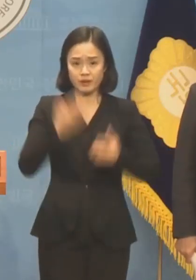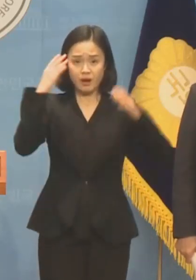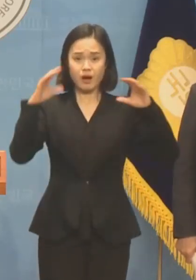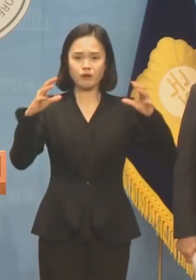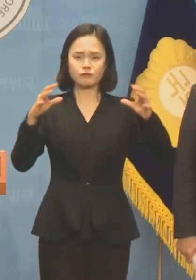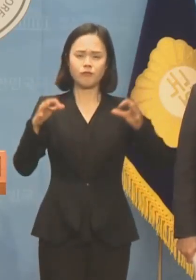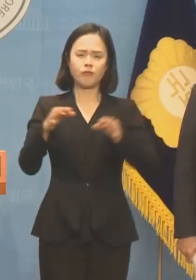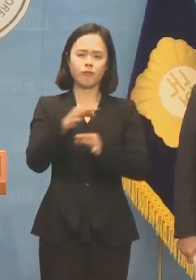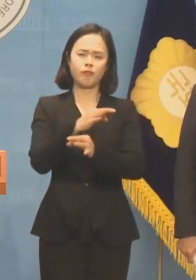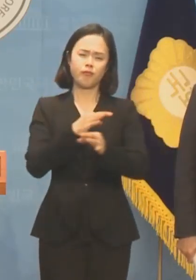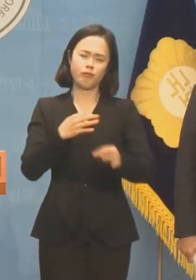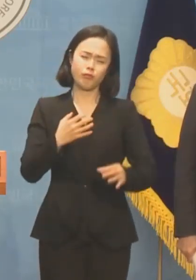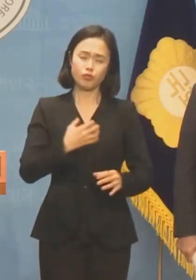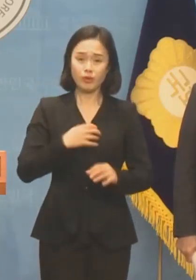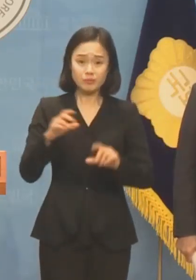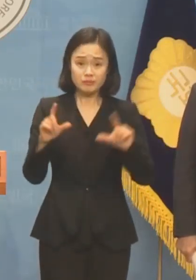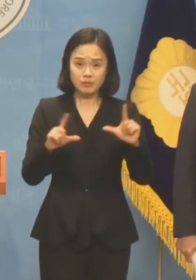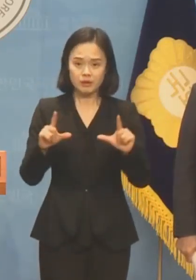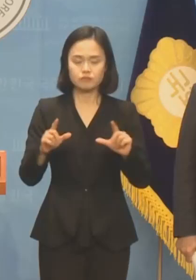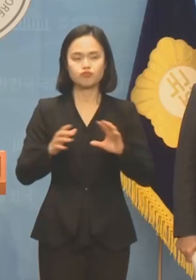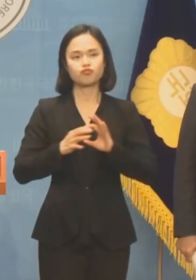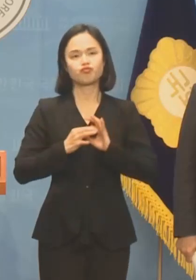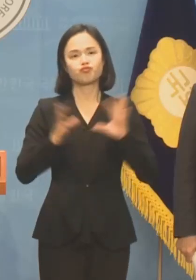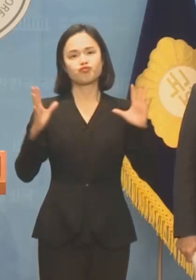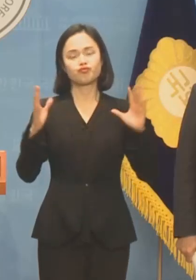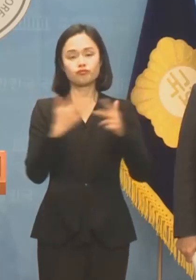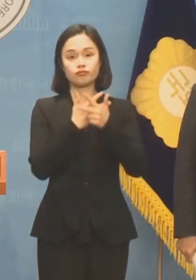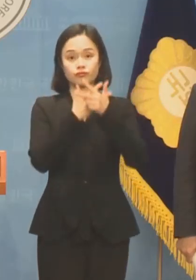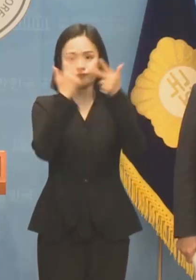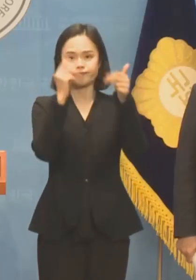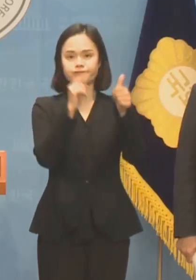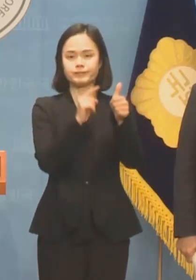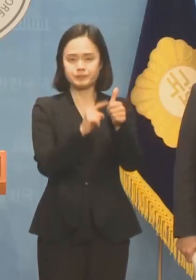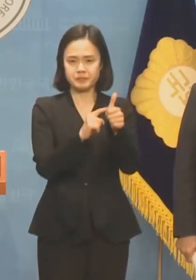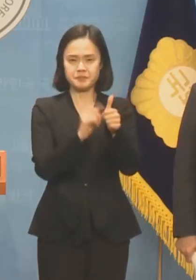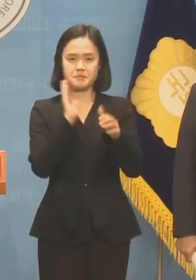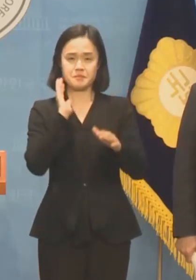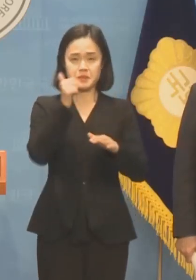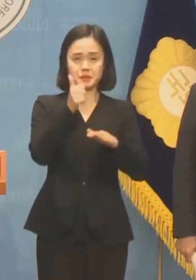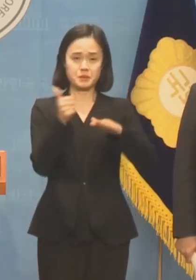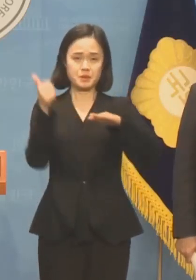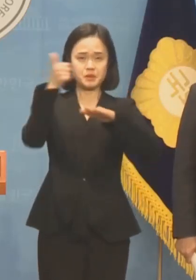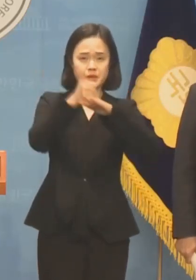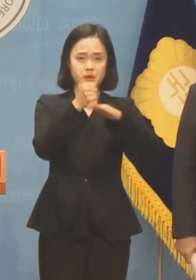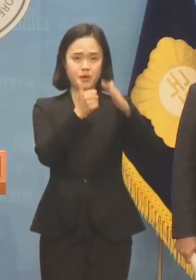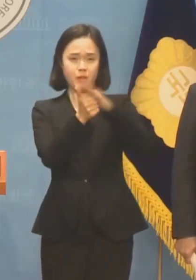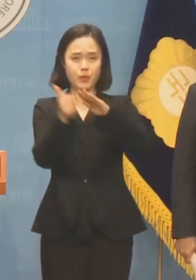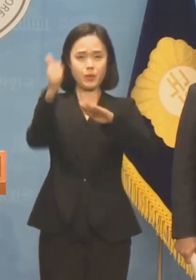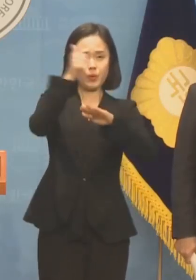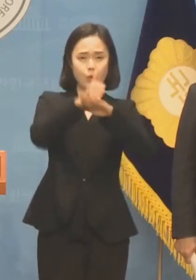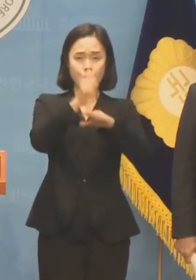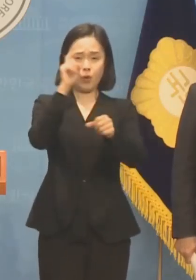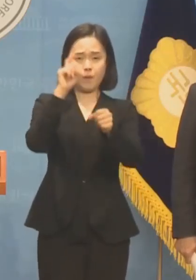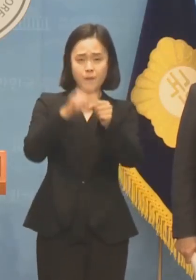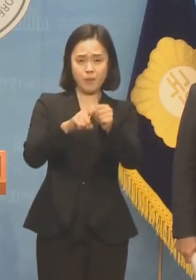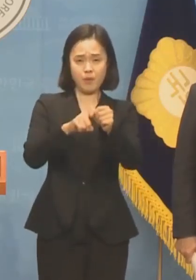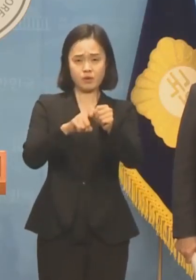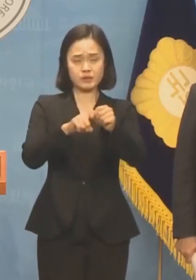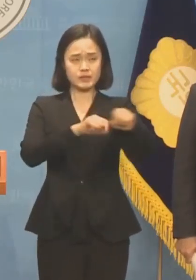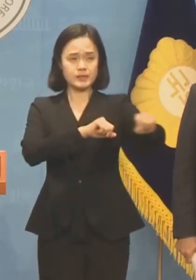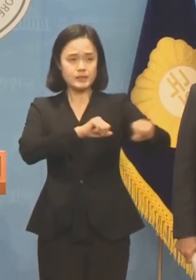없이 오직 이재명의 조기 대선을 위해 광란의 질주를 계속하겠다는